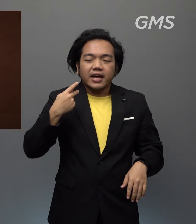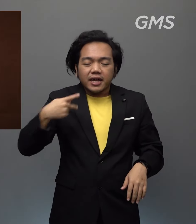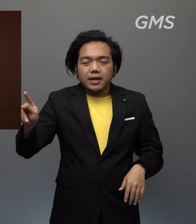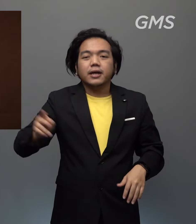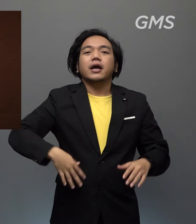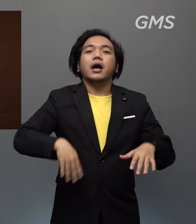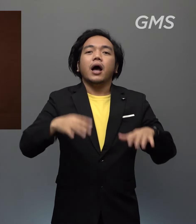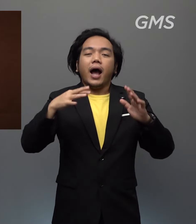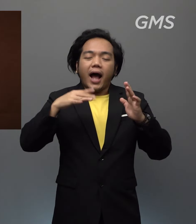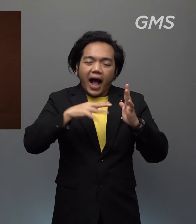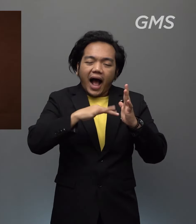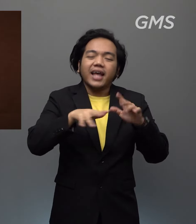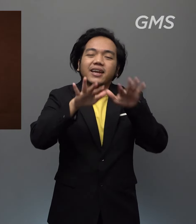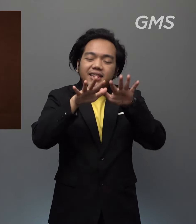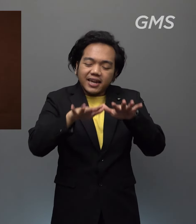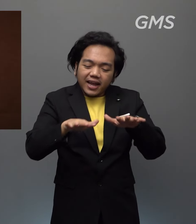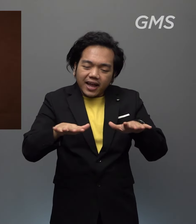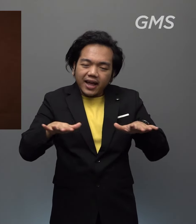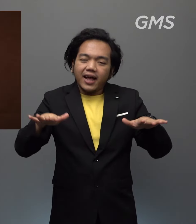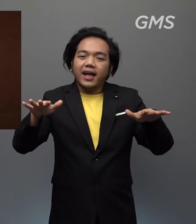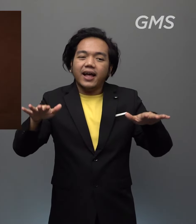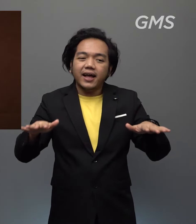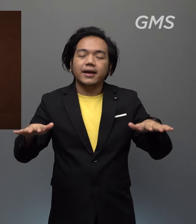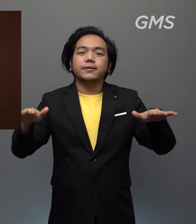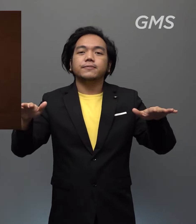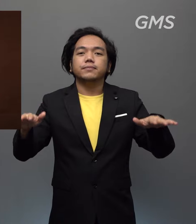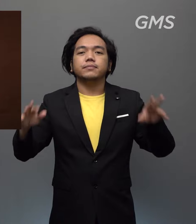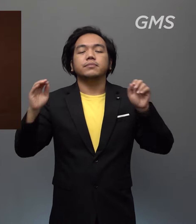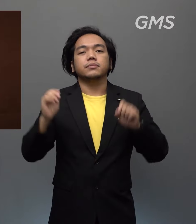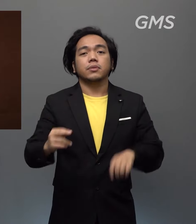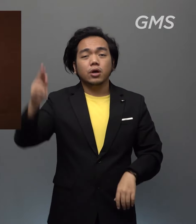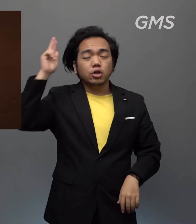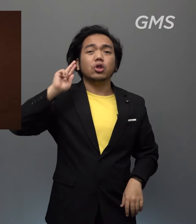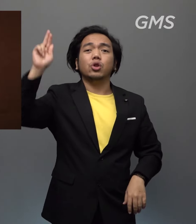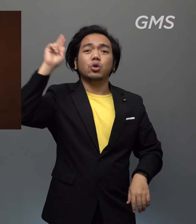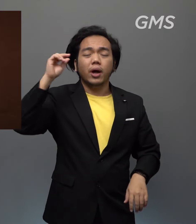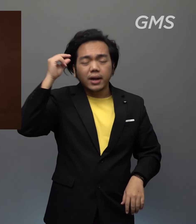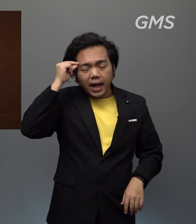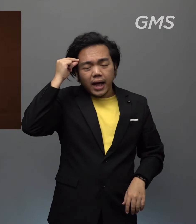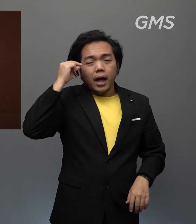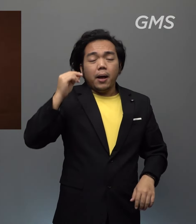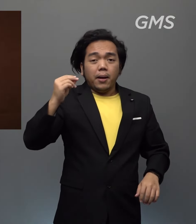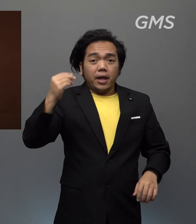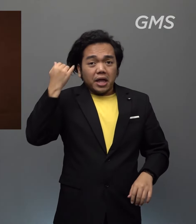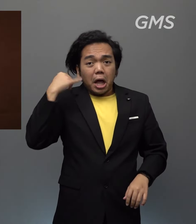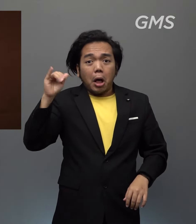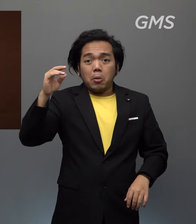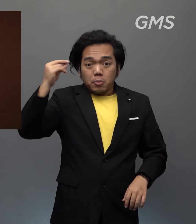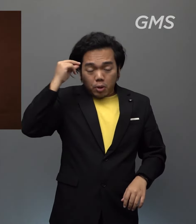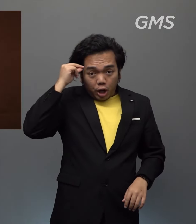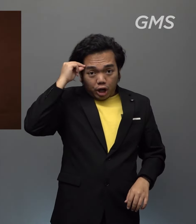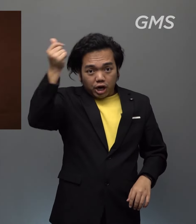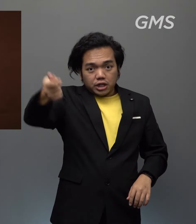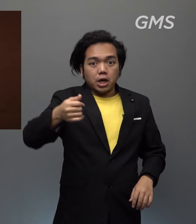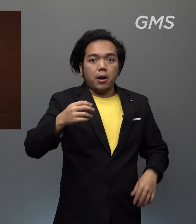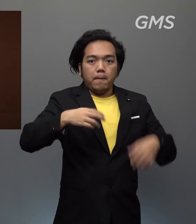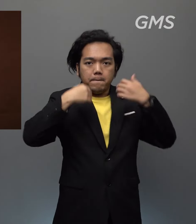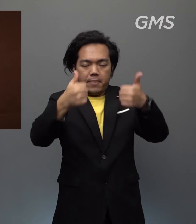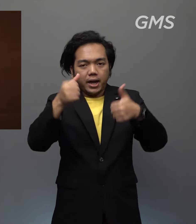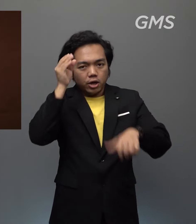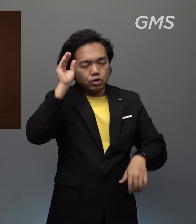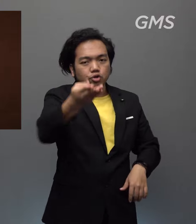menyediakan, Dia yang telah merancangkan masa depanmu. Dia adalah Allah yang setia. Ketika kita